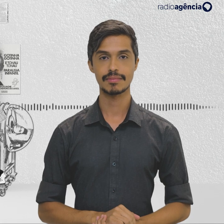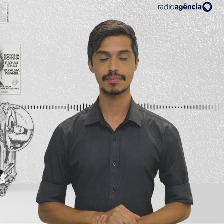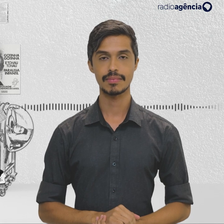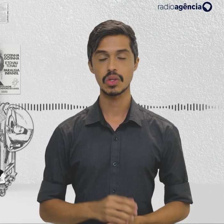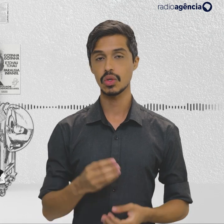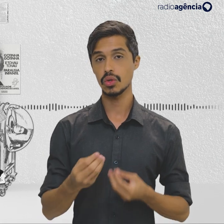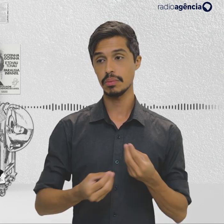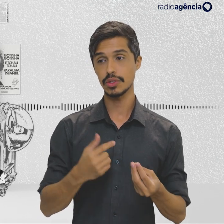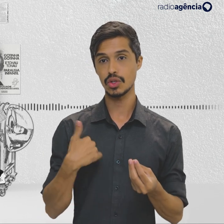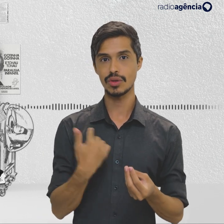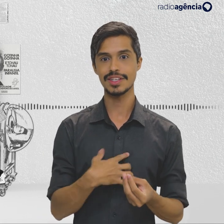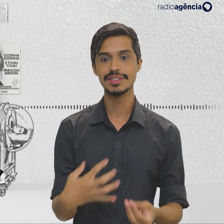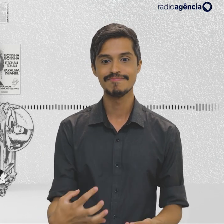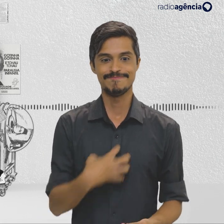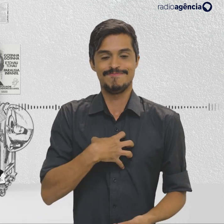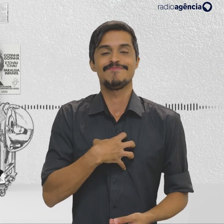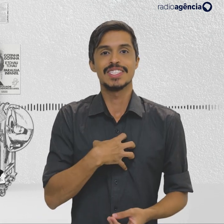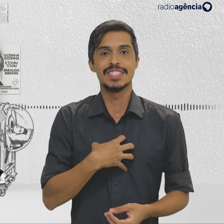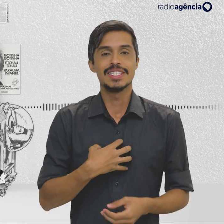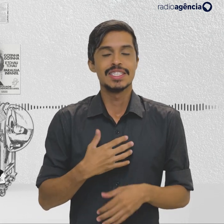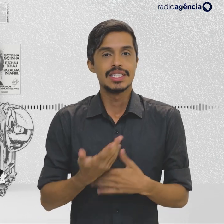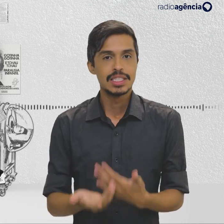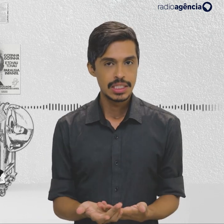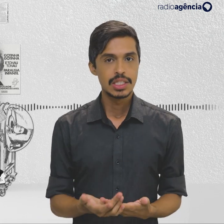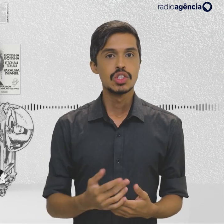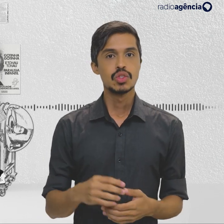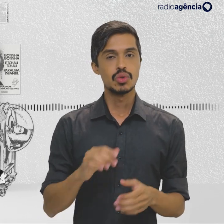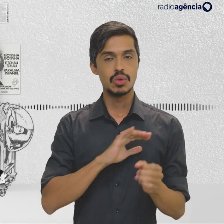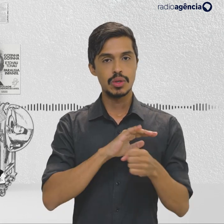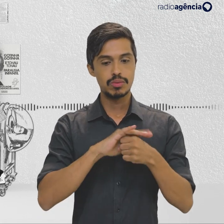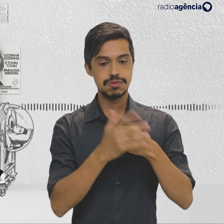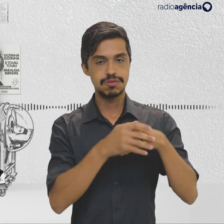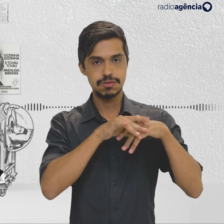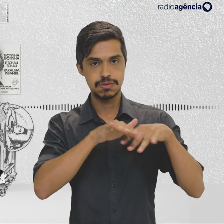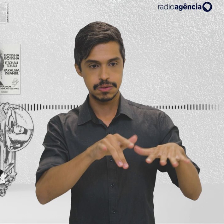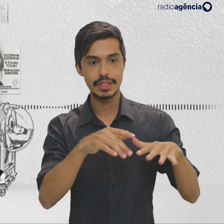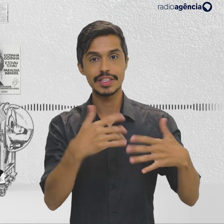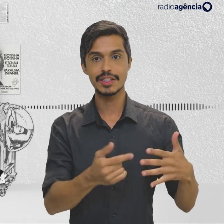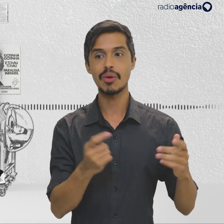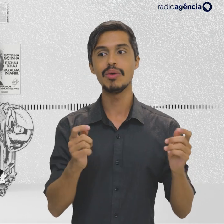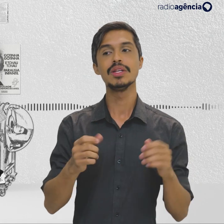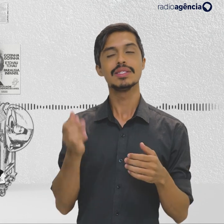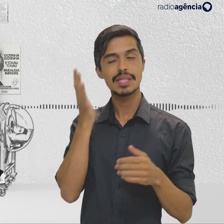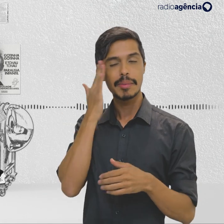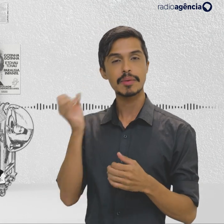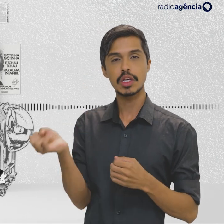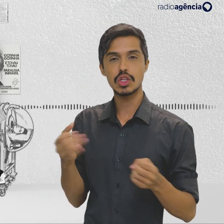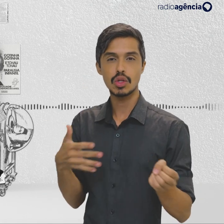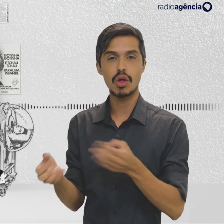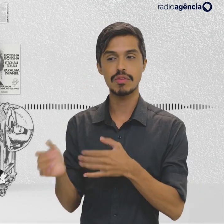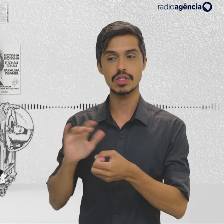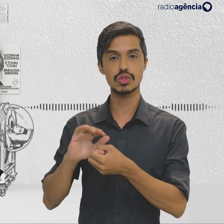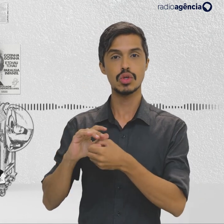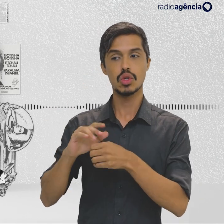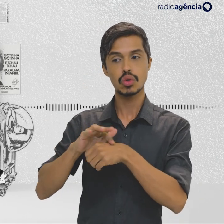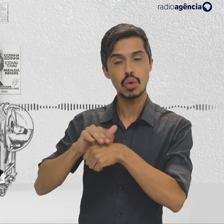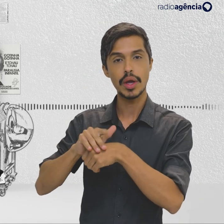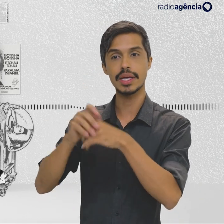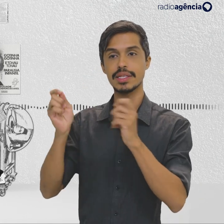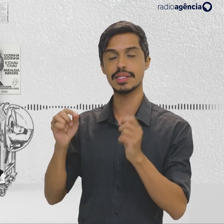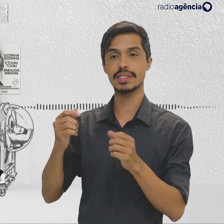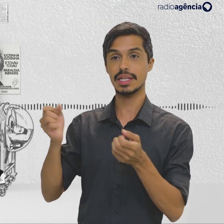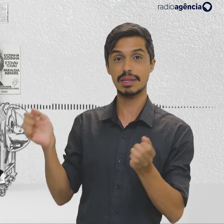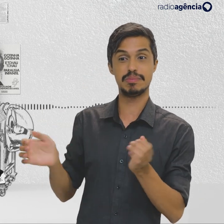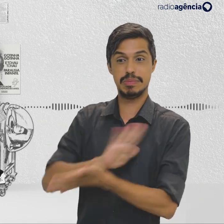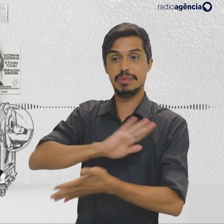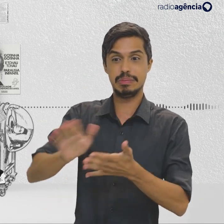futuro como a gente sentiu na pele durante a pandemia de covid-19 novas doenças com potencial destrutivo podem